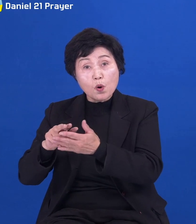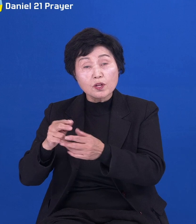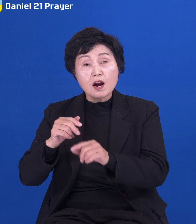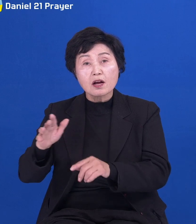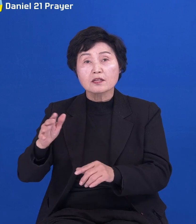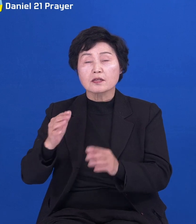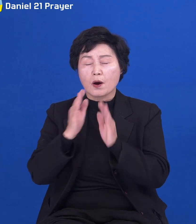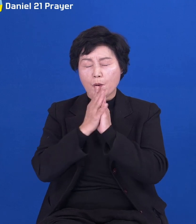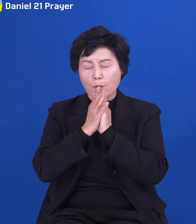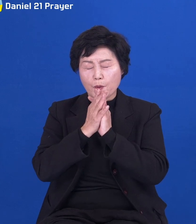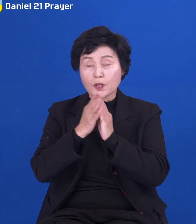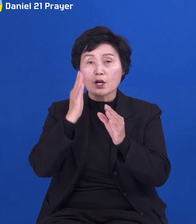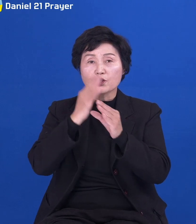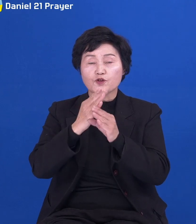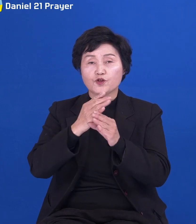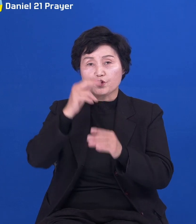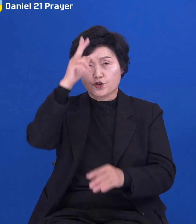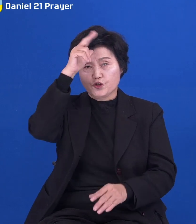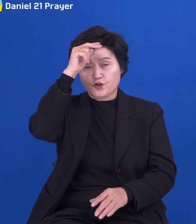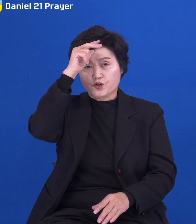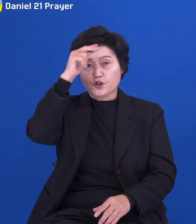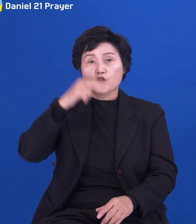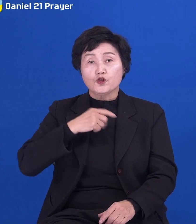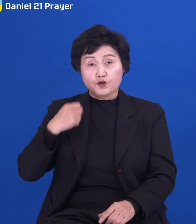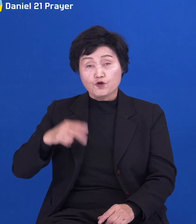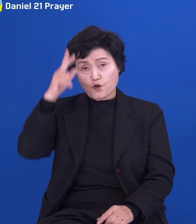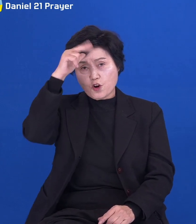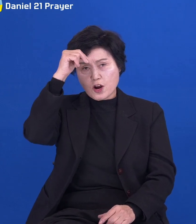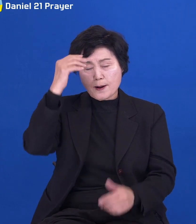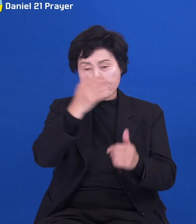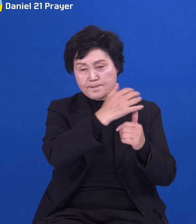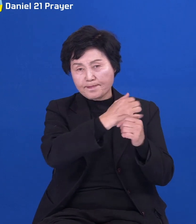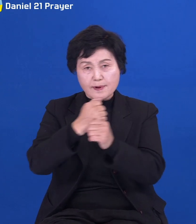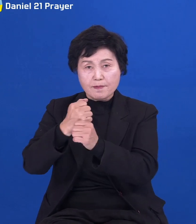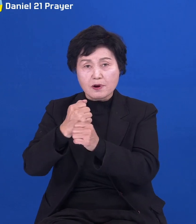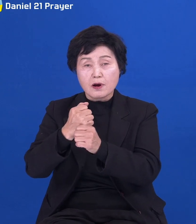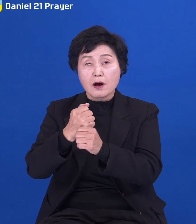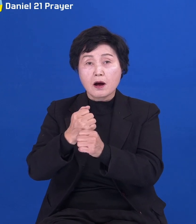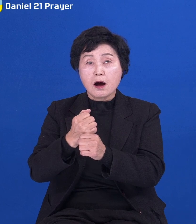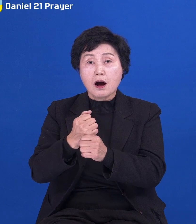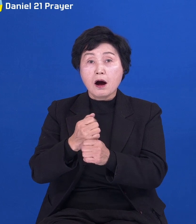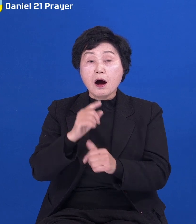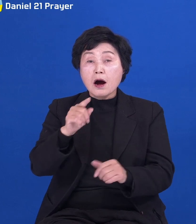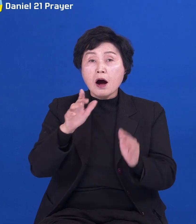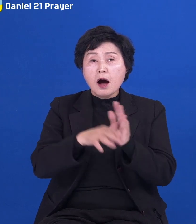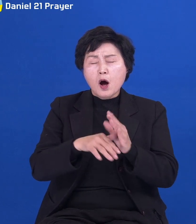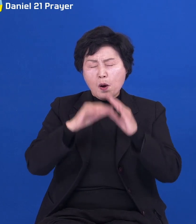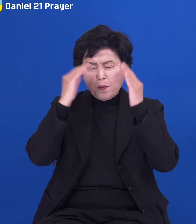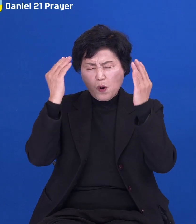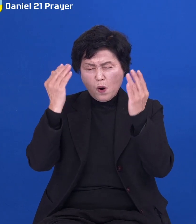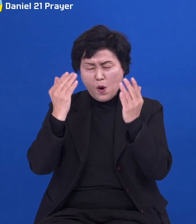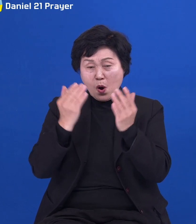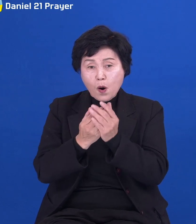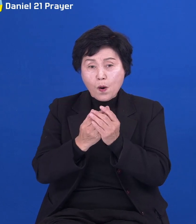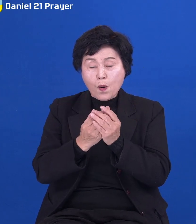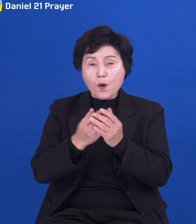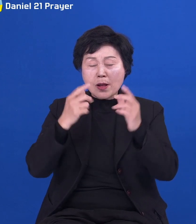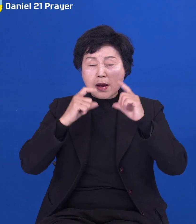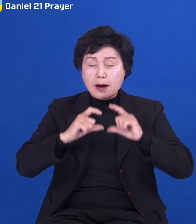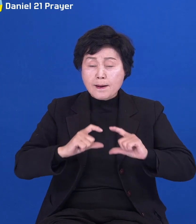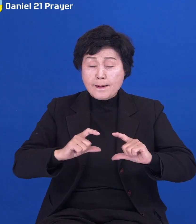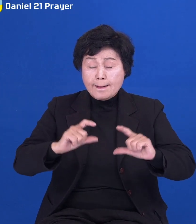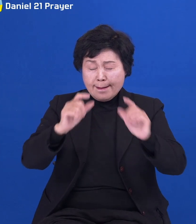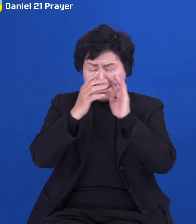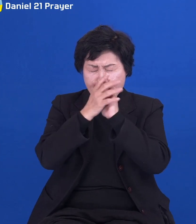체포가 되셨어요. 순간에 모든 사역자들이 비상기도에 돌입을 했고요, 그 누구라도 할 것 없이 3일 동안 하나님 앞에 엎드려